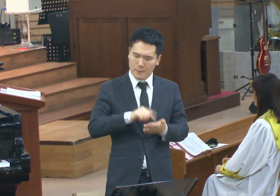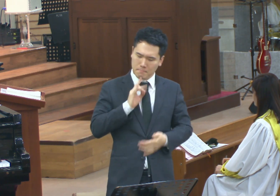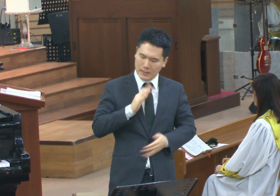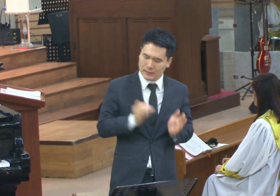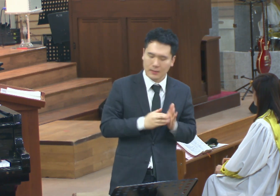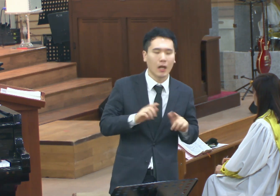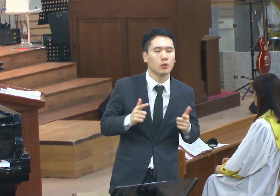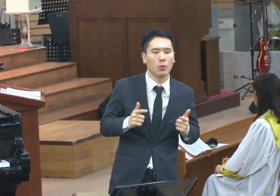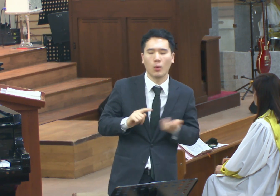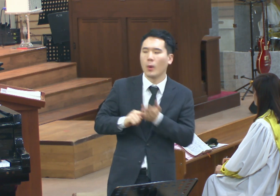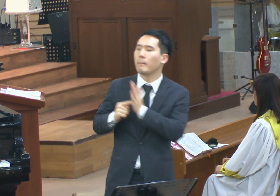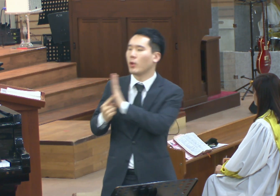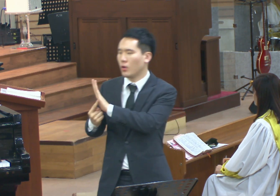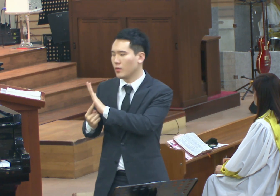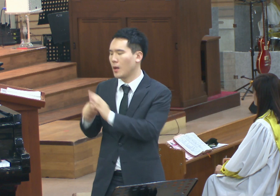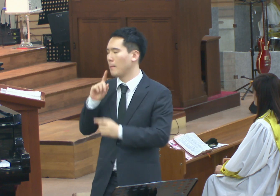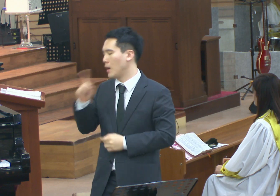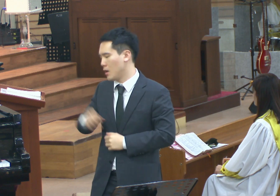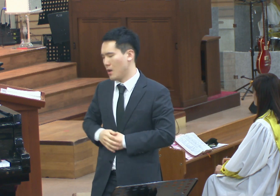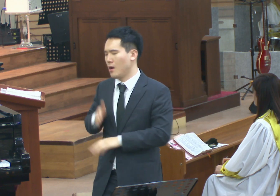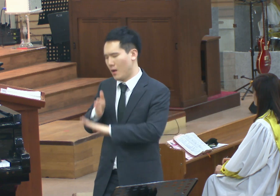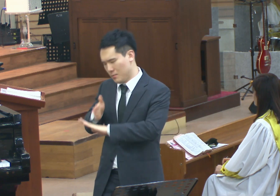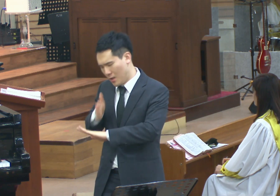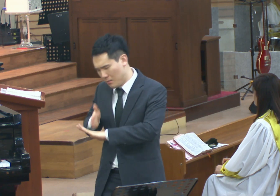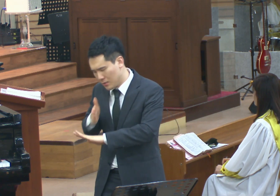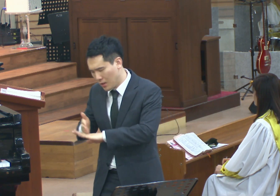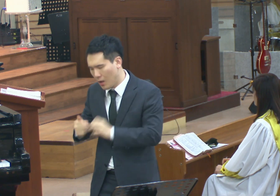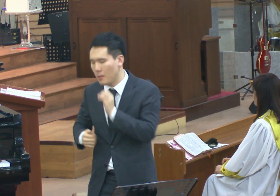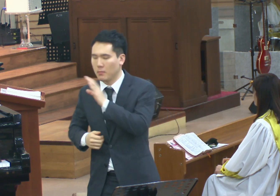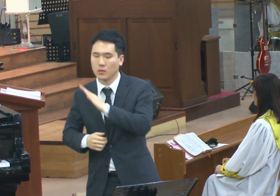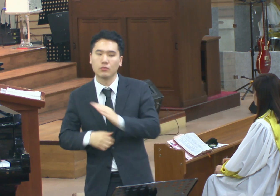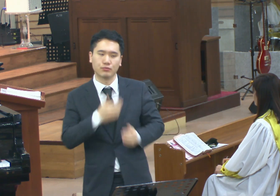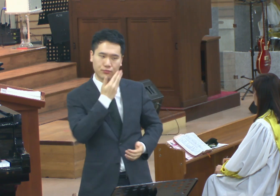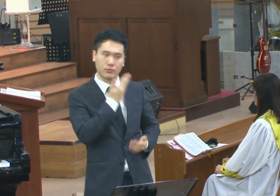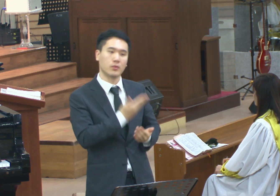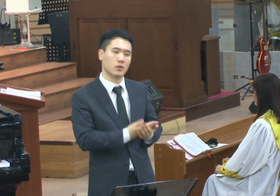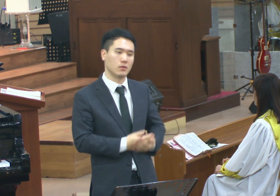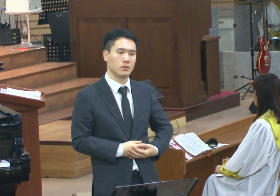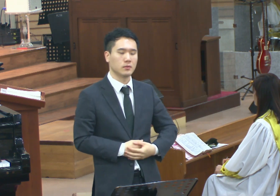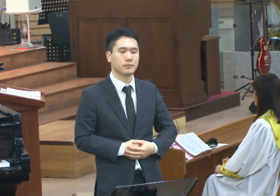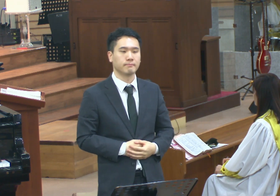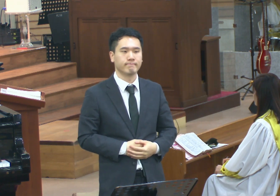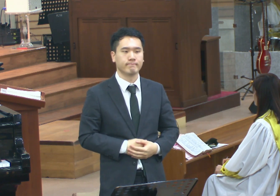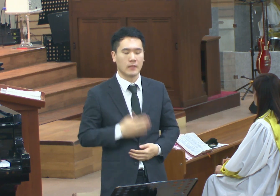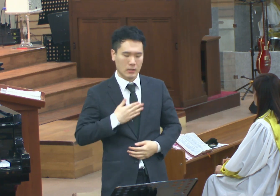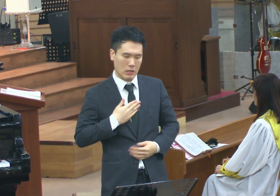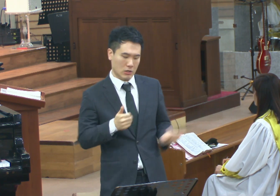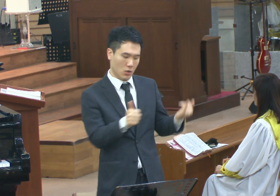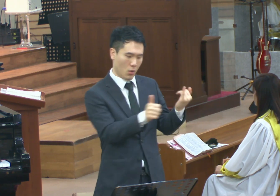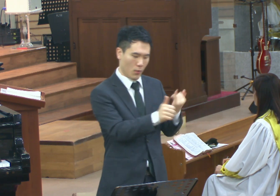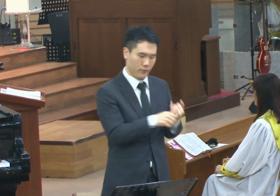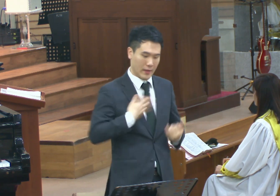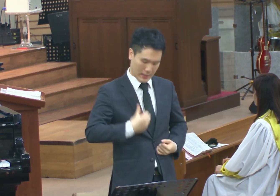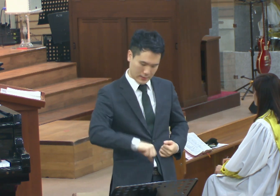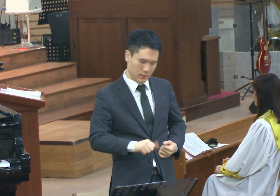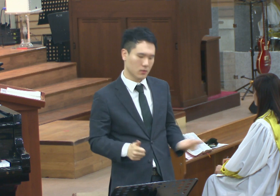자녀들이 저를 키워주셔서 너무 감사해요. 결혼한 아들 내외가 슈퍼마켓 가서 일주일